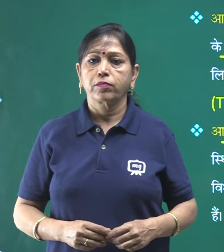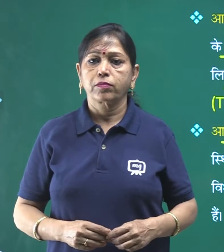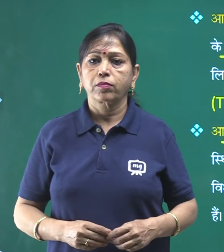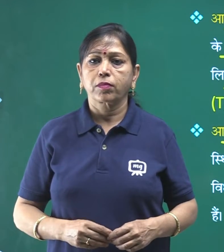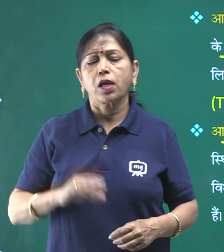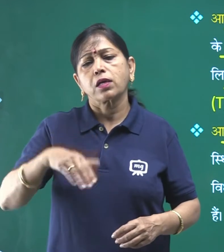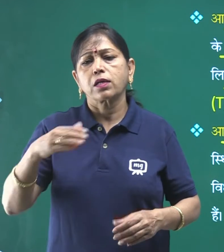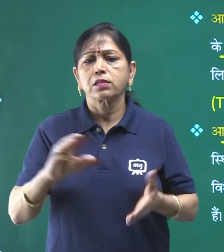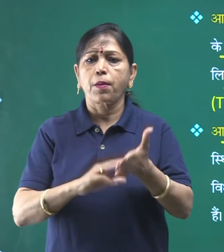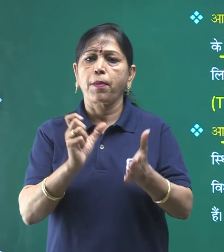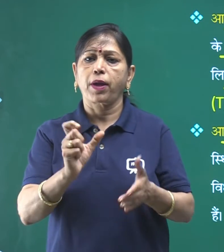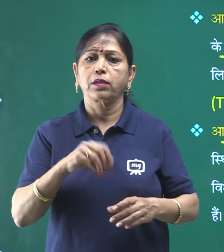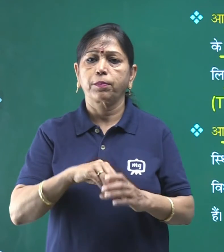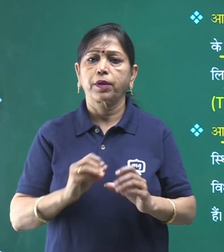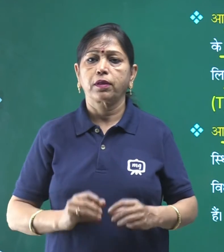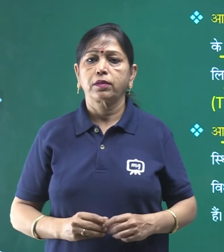किसी माध्यम में